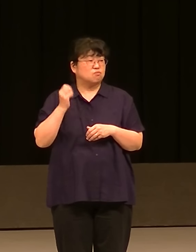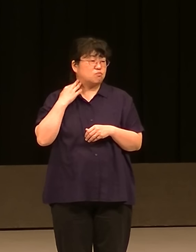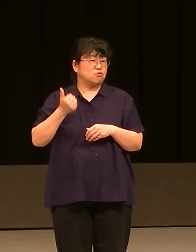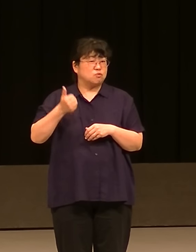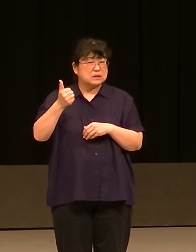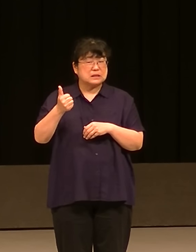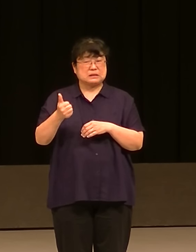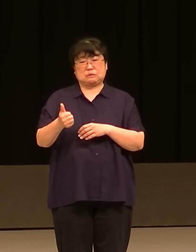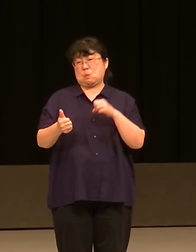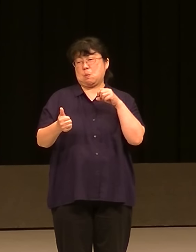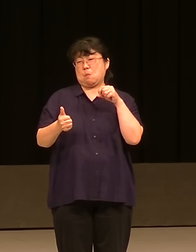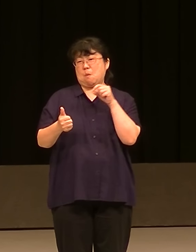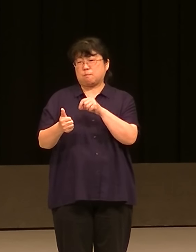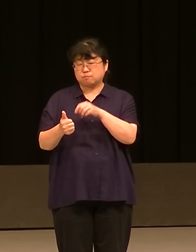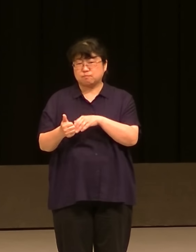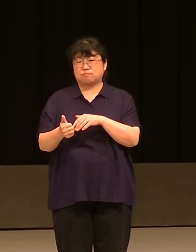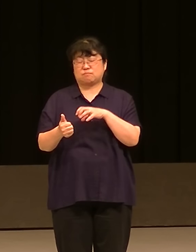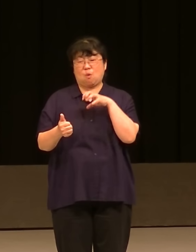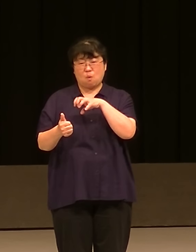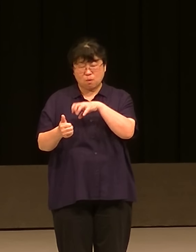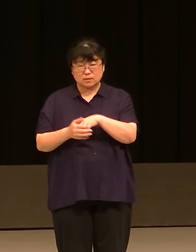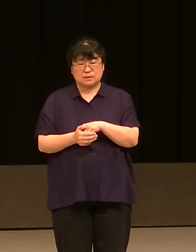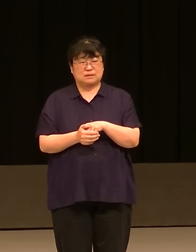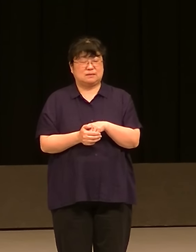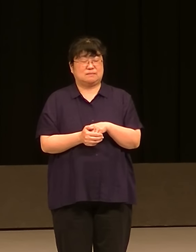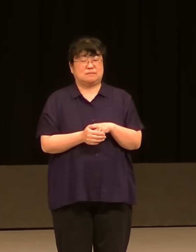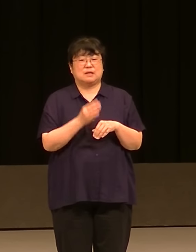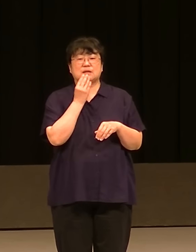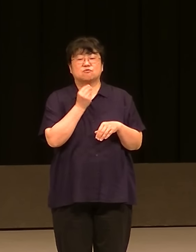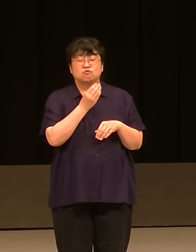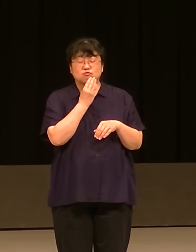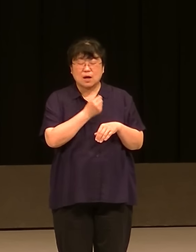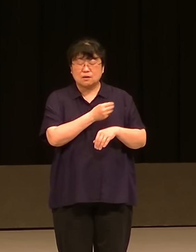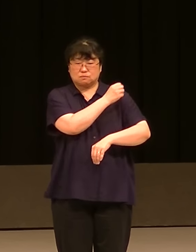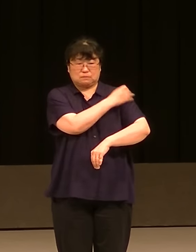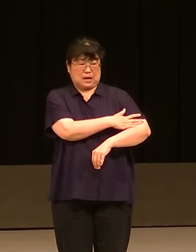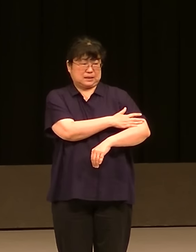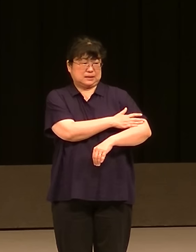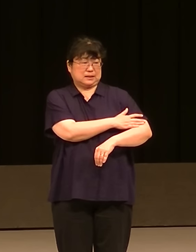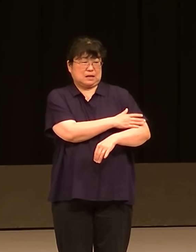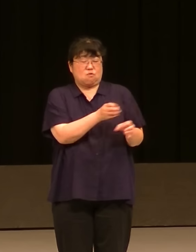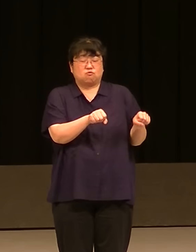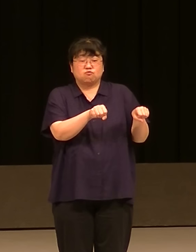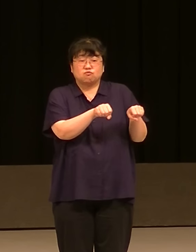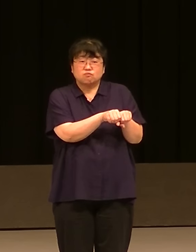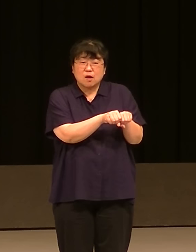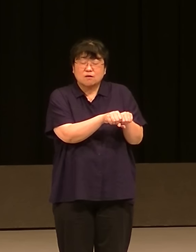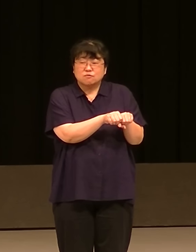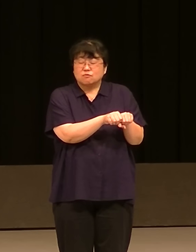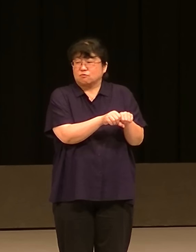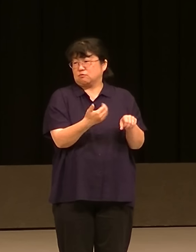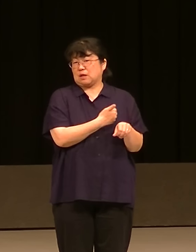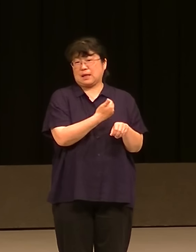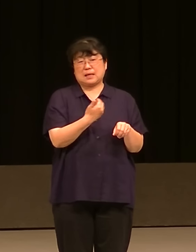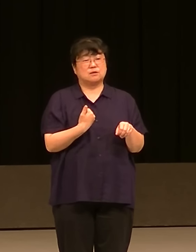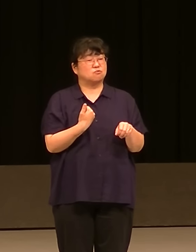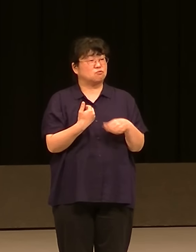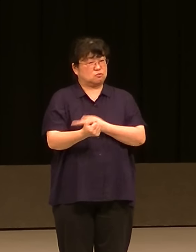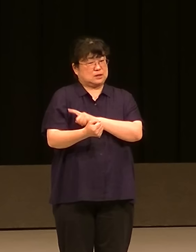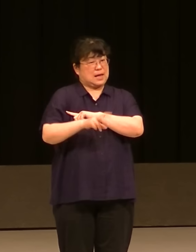つけ、イスラエルとパレスチナの間に入って仲介の労を取る、そういうことのできる権利